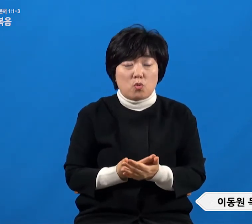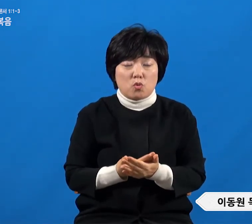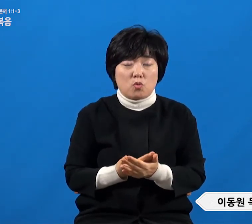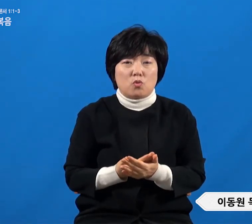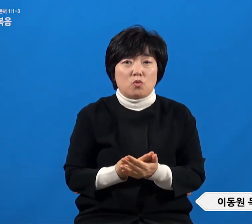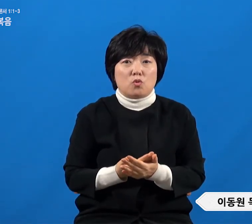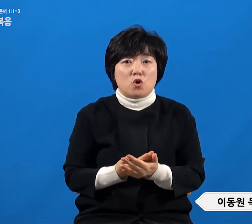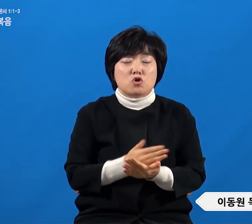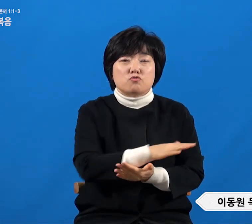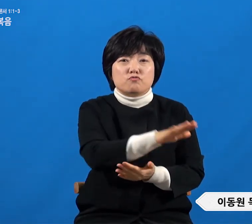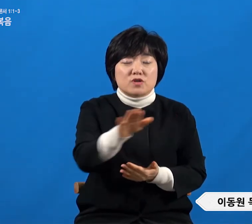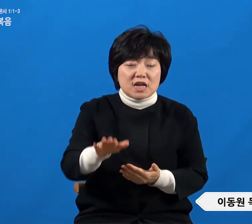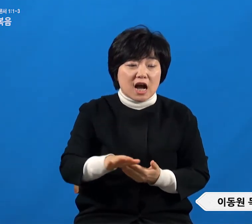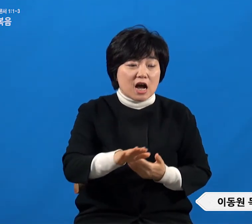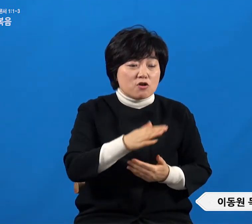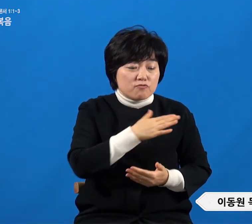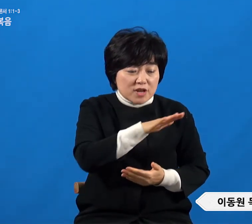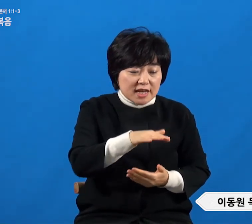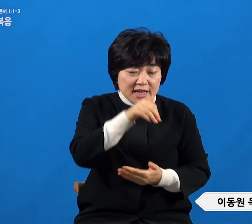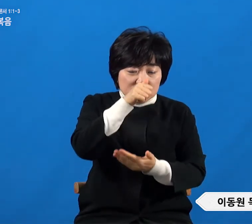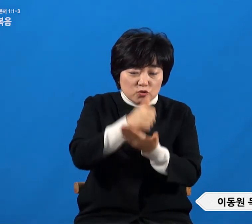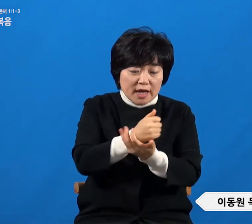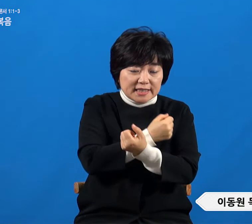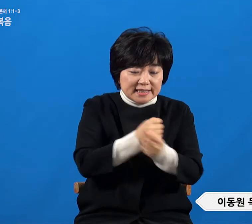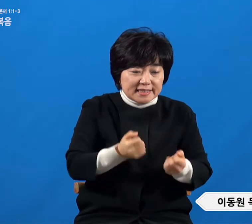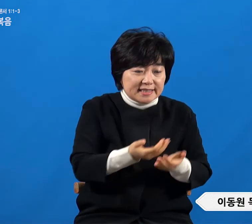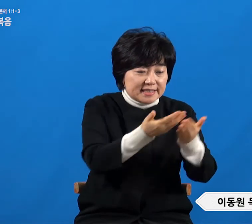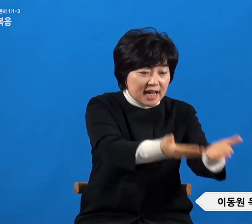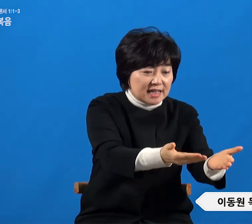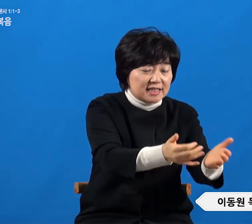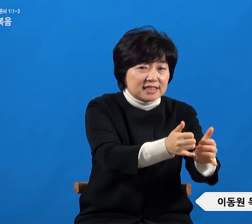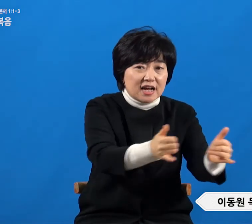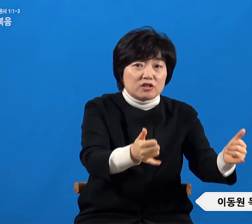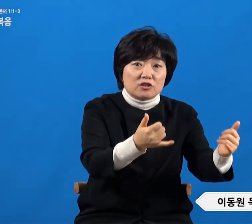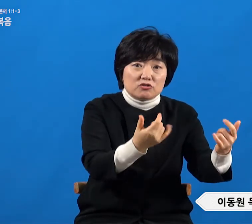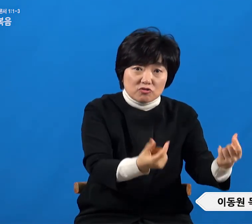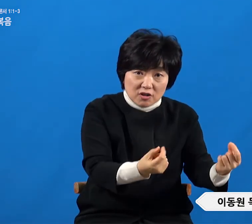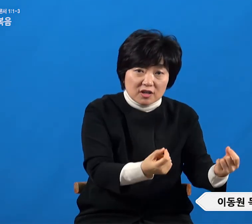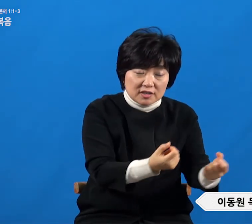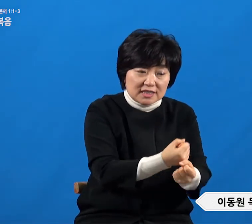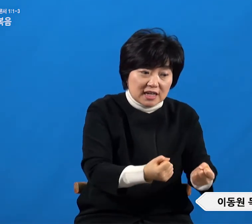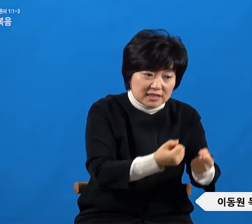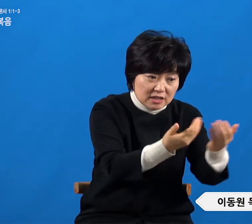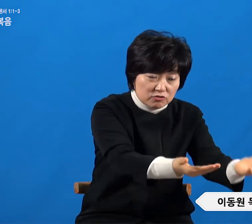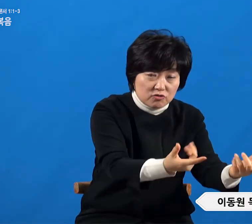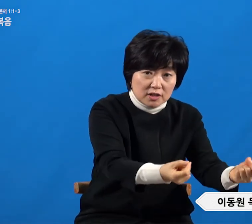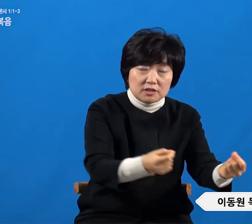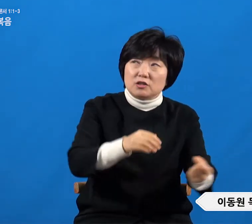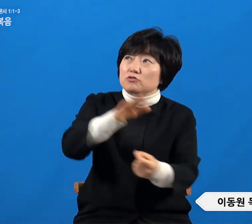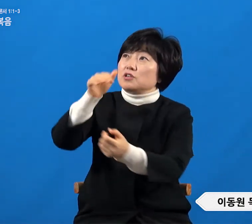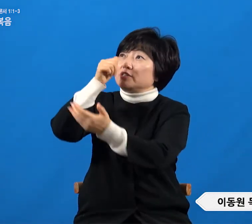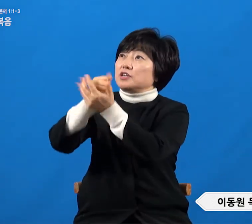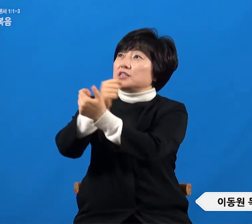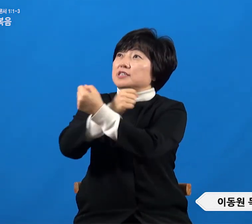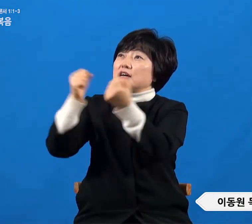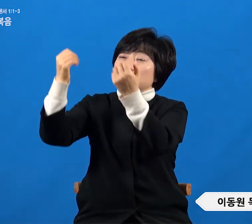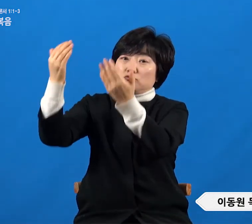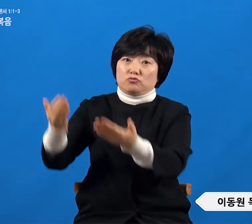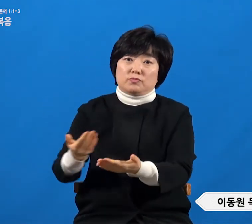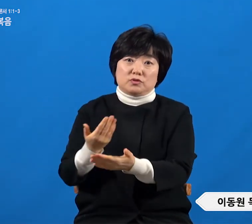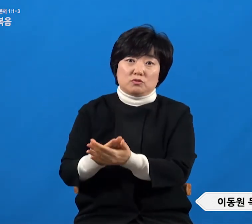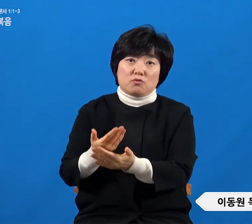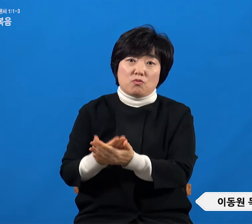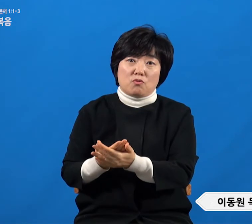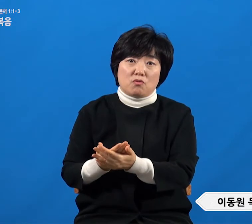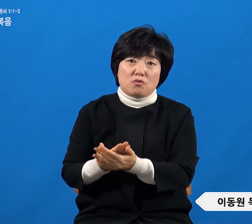끝나지 않습니다. 우리가 우리에게 죄 지은 자를 사하여 준 것 같이 우리 죄를 사하여 주시옵고.